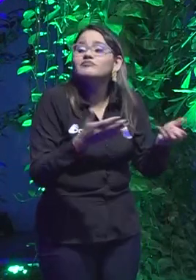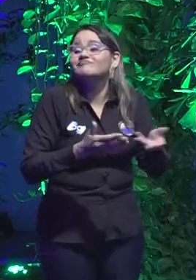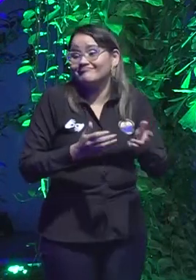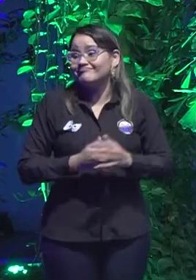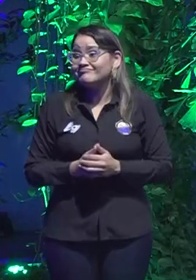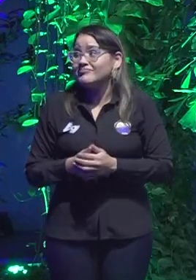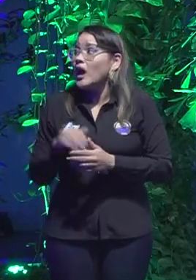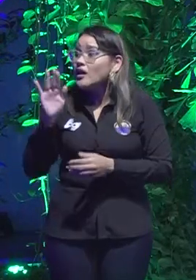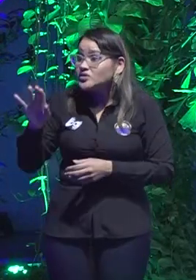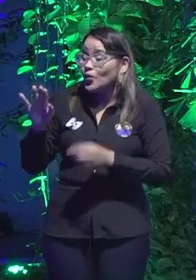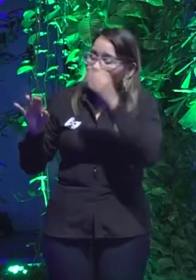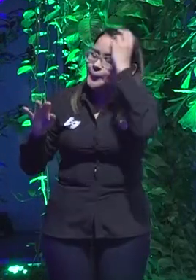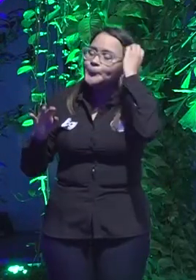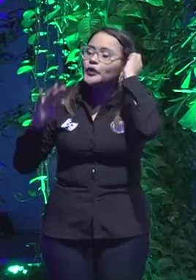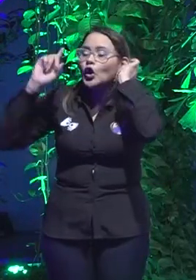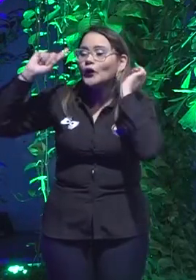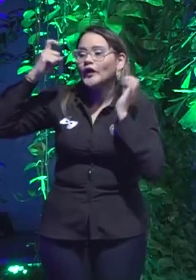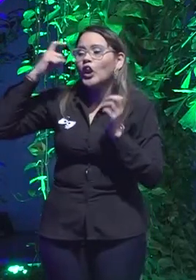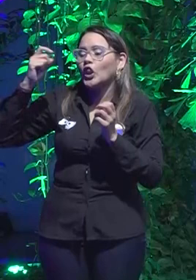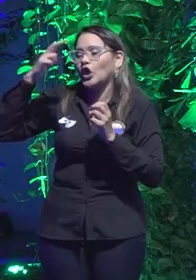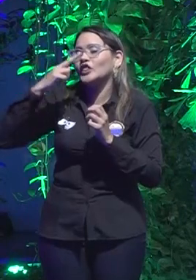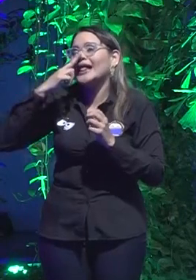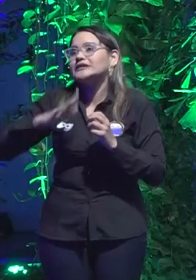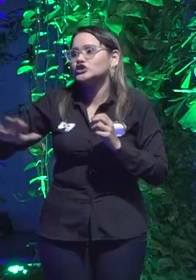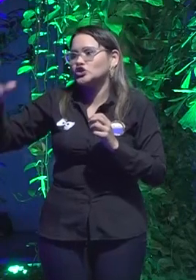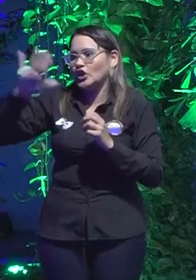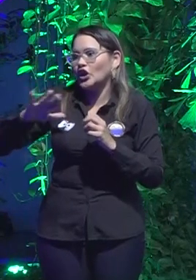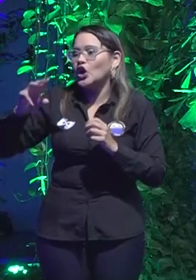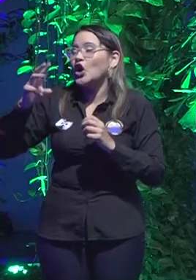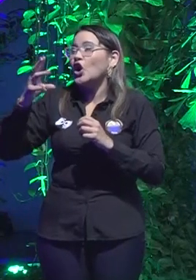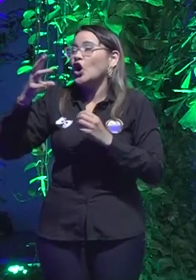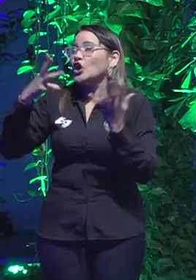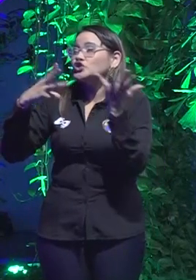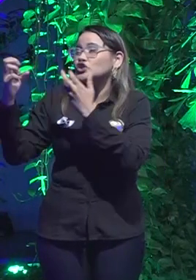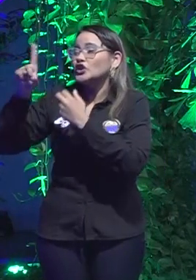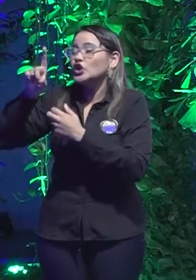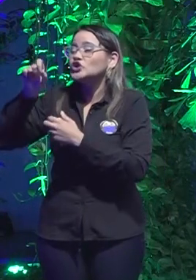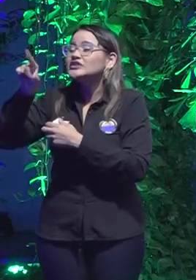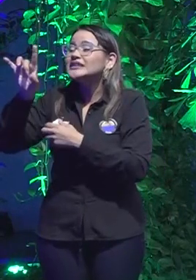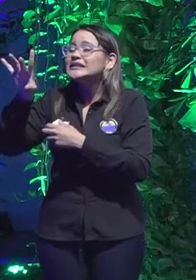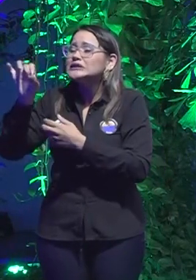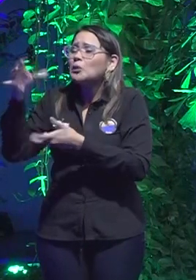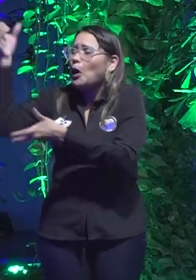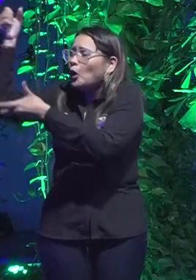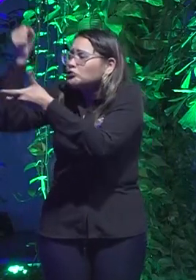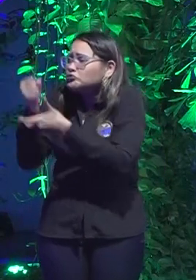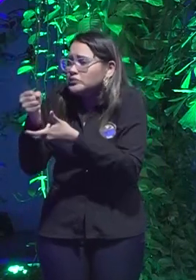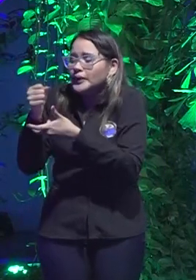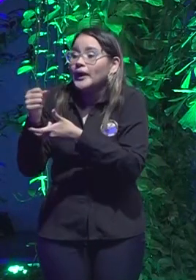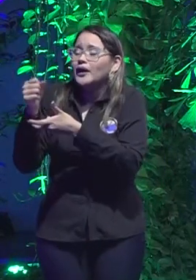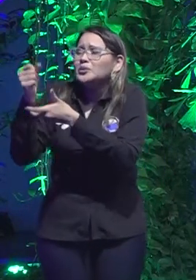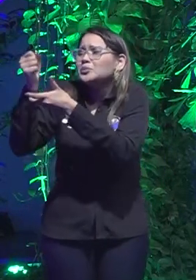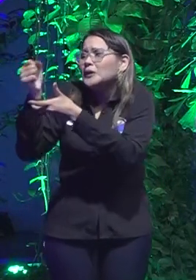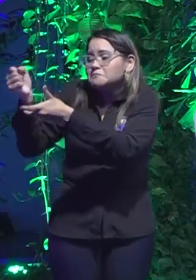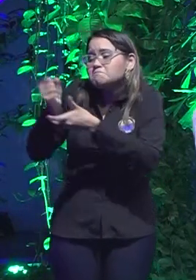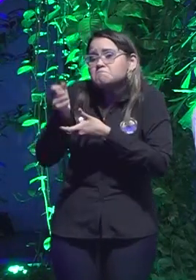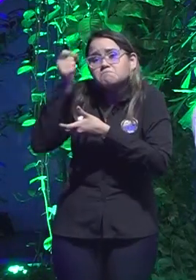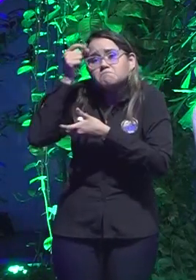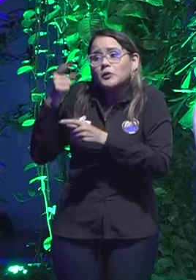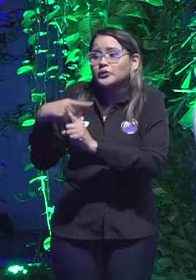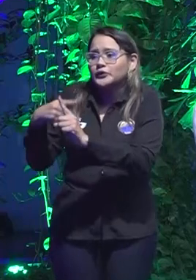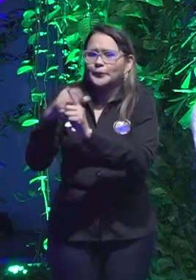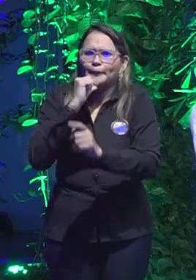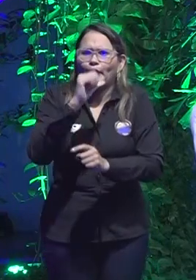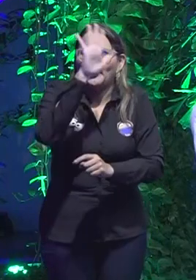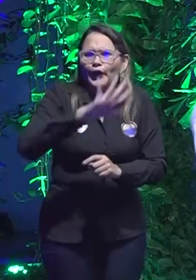de transferencia pública nacional por estudiante, y con ni siquiera saco la cuenta de la transferencia departamental. Y si a